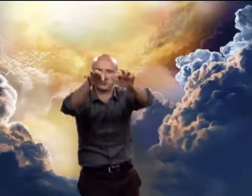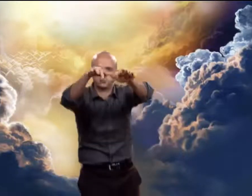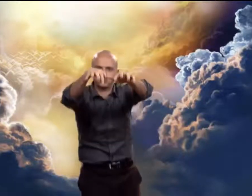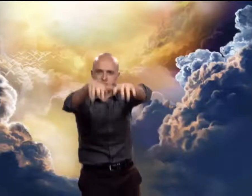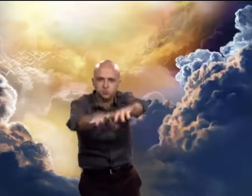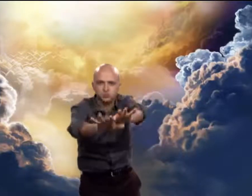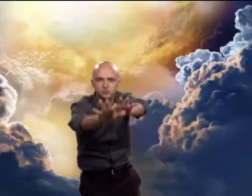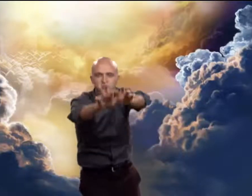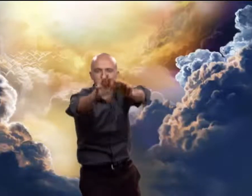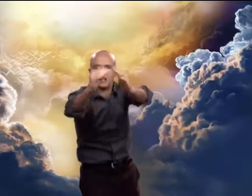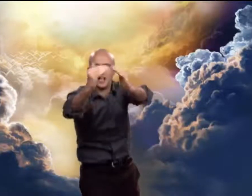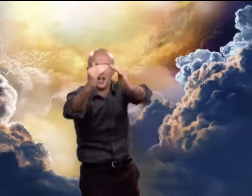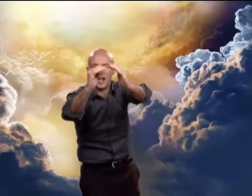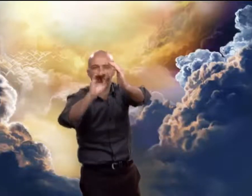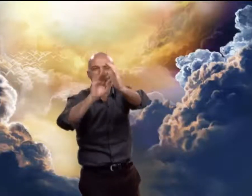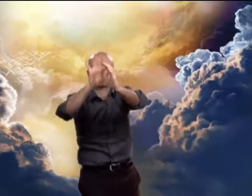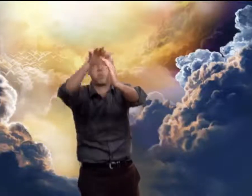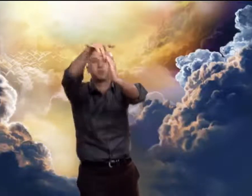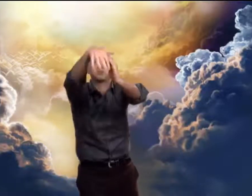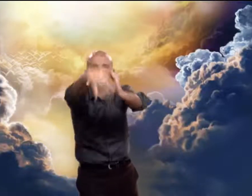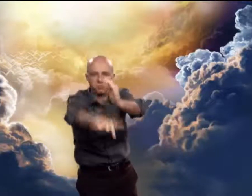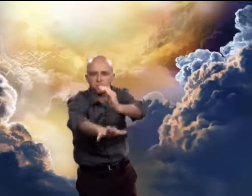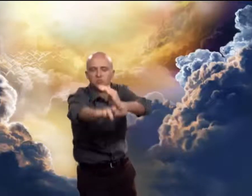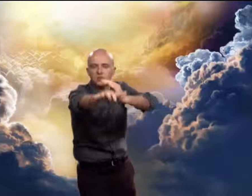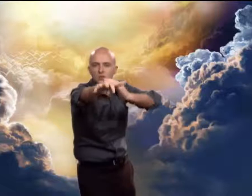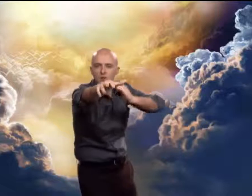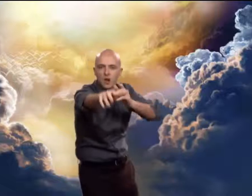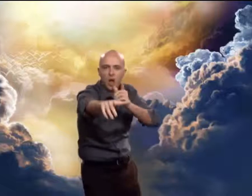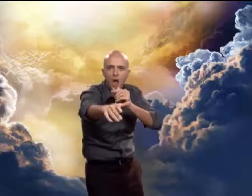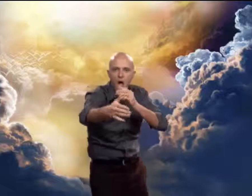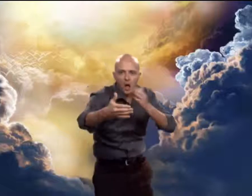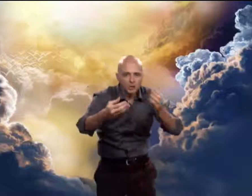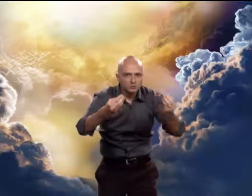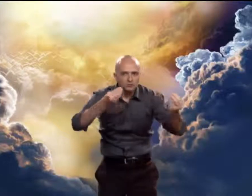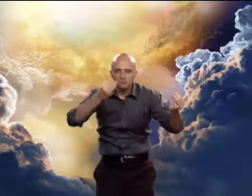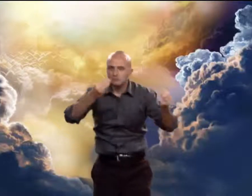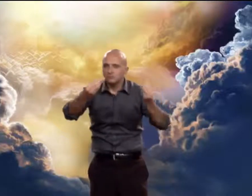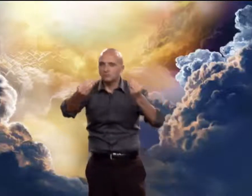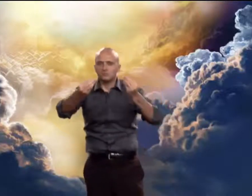ruína. O escurecimento do sol e da lua.